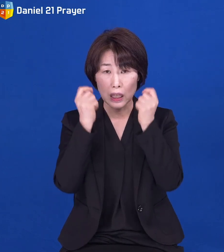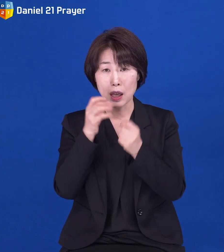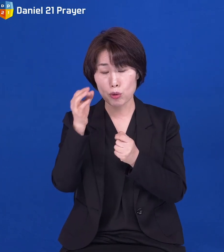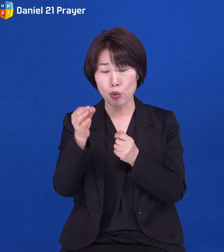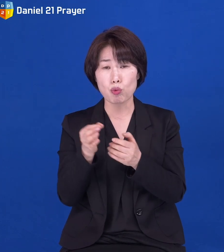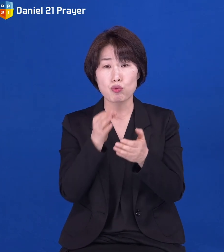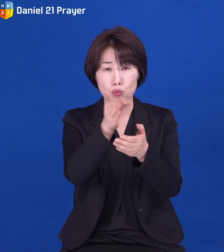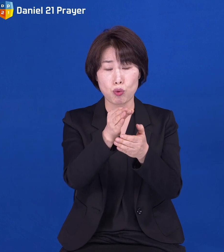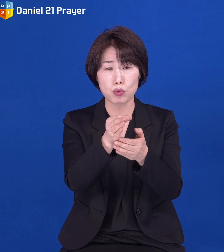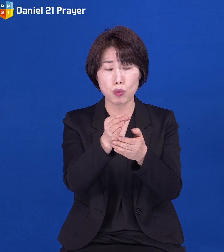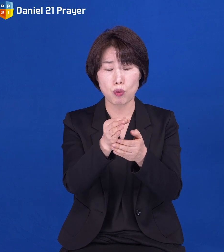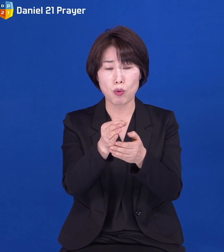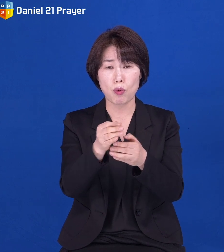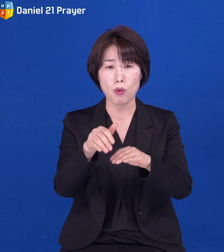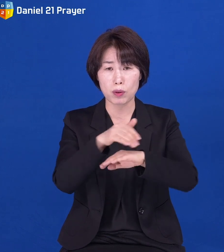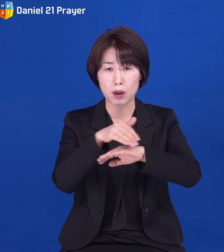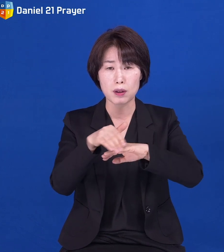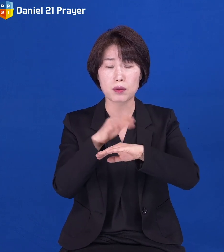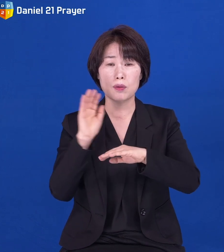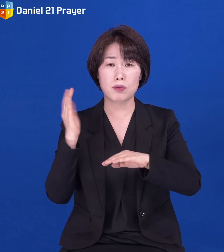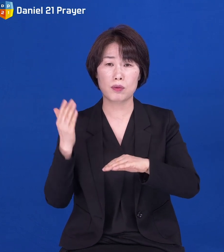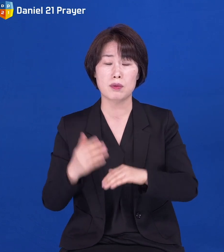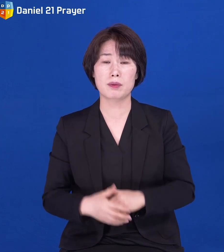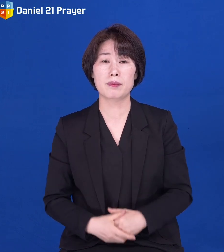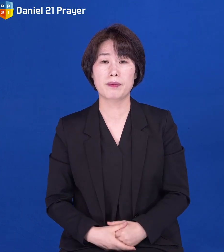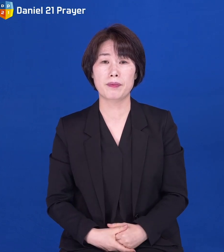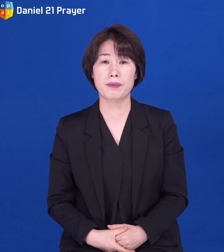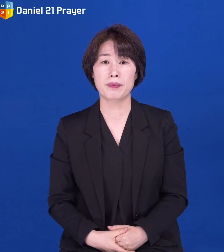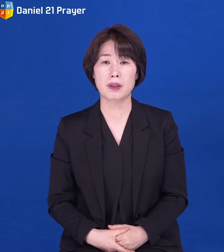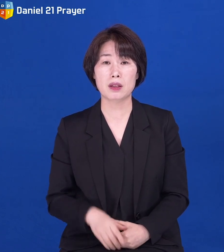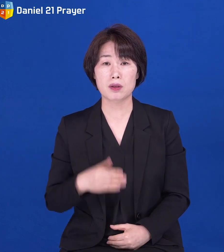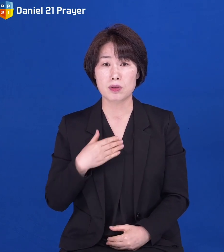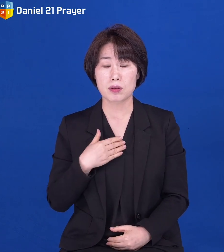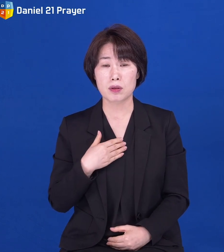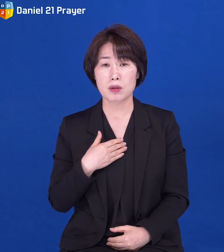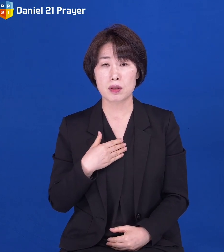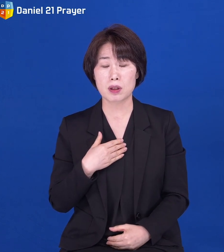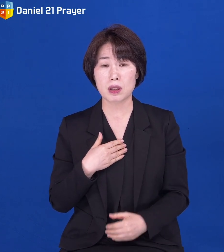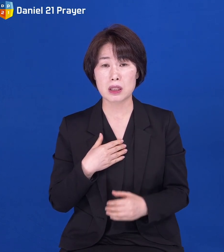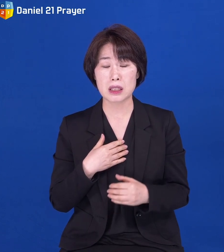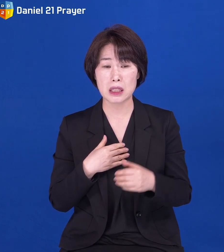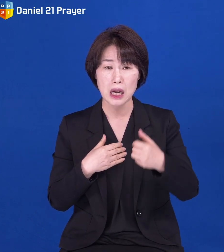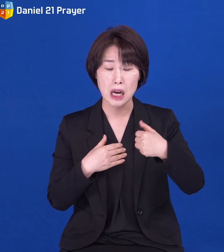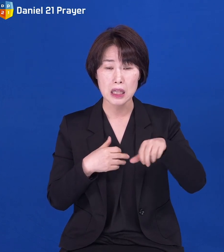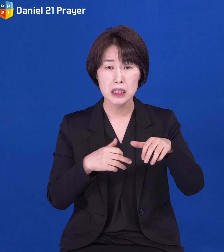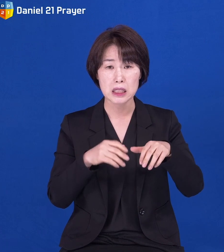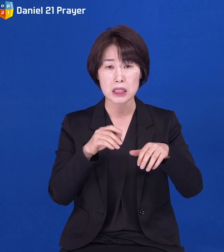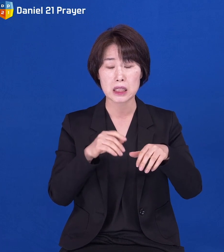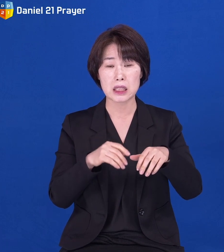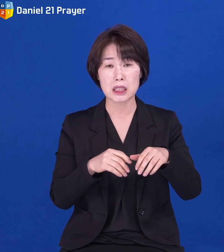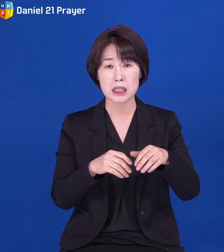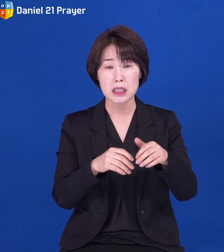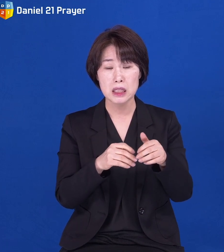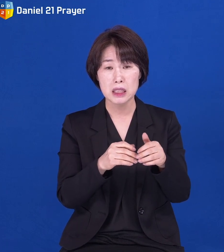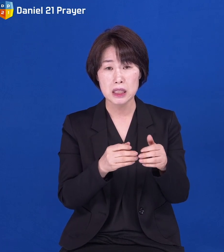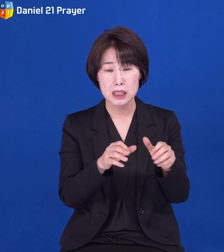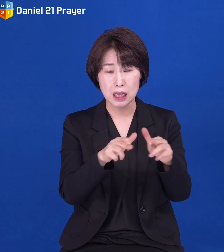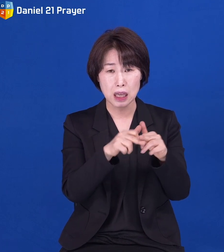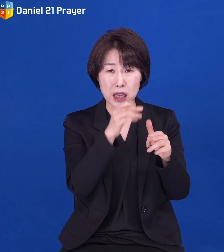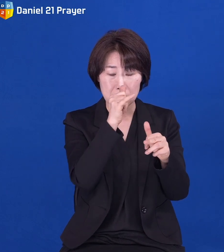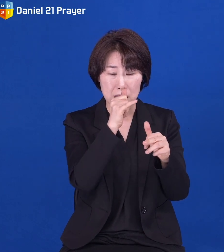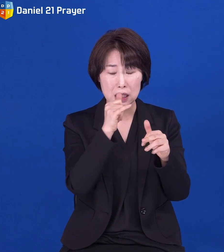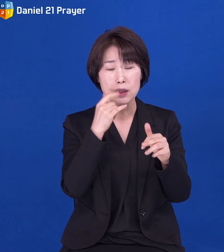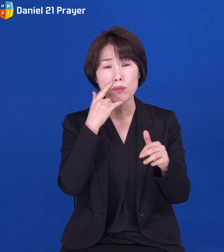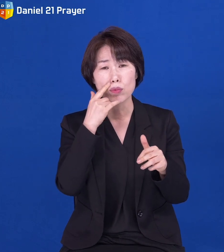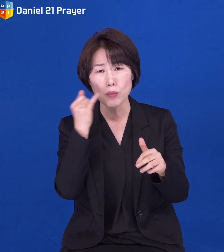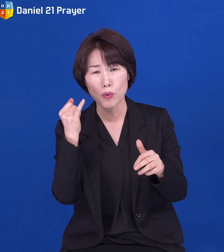어렸을 때 그거 아무것도 몰랐을 때는요, 저는 진짜 기본 몇백 그 이상까지도 기본. 근데 저만 그런 게 아니라 모든